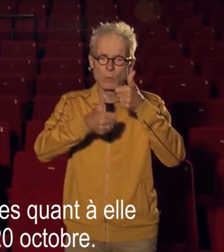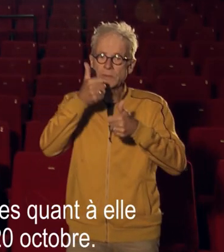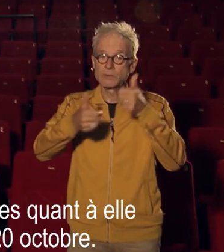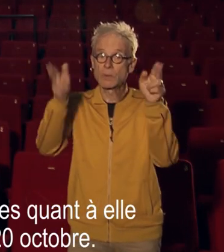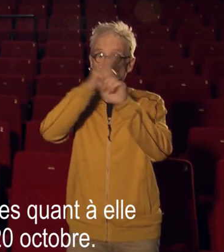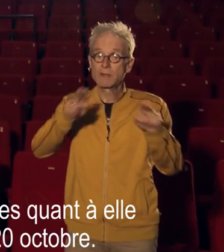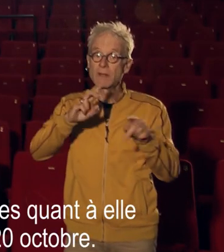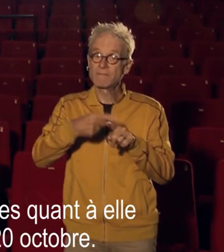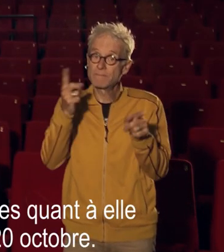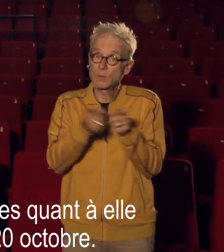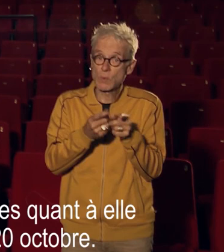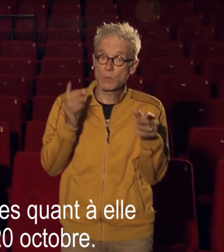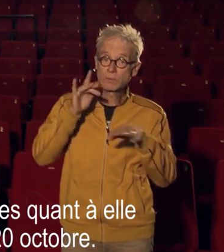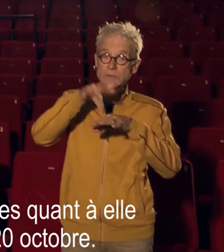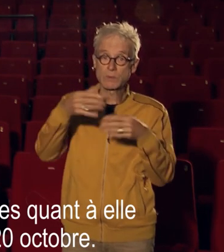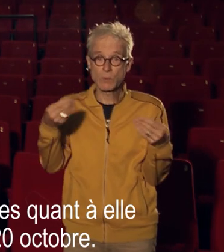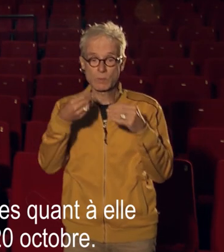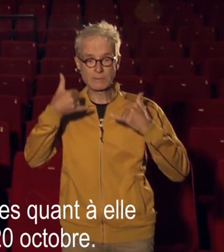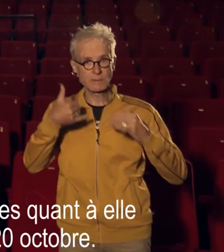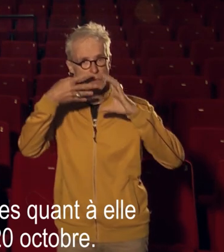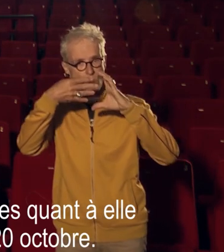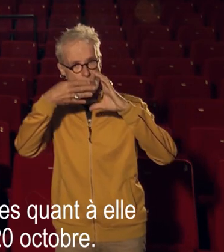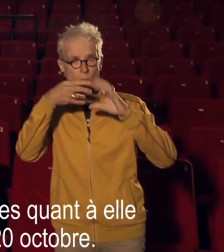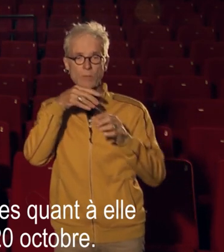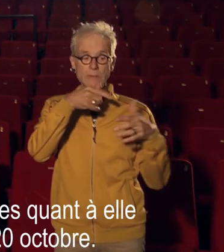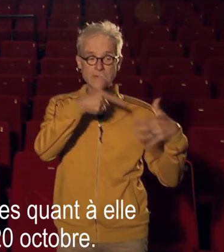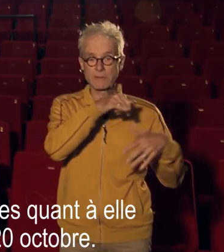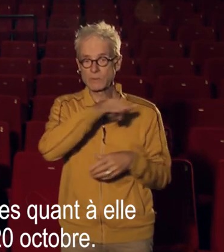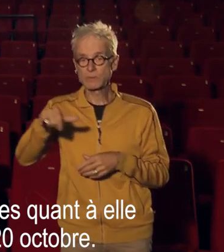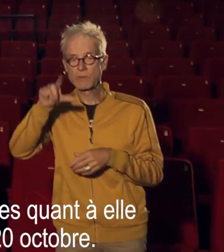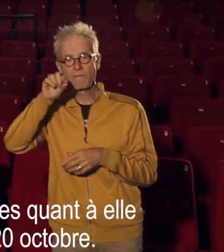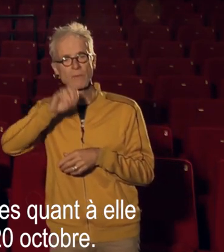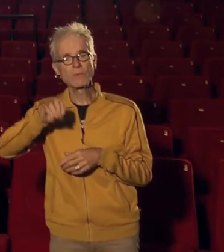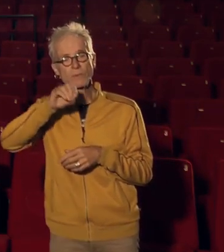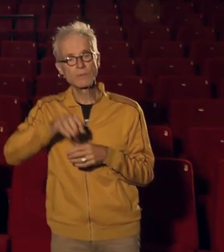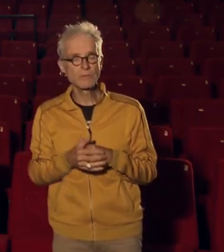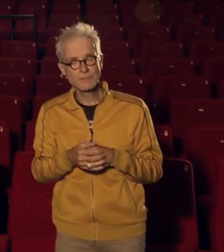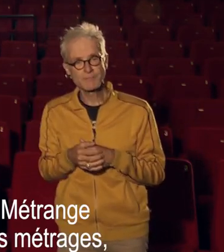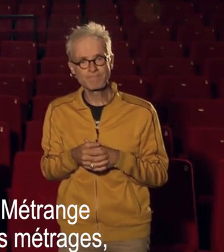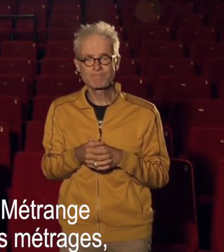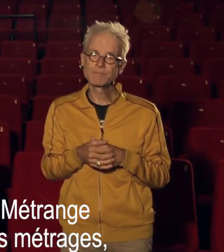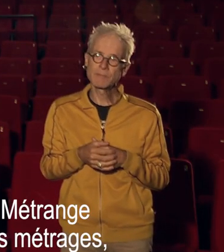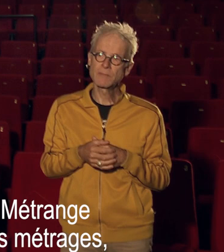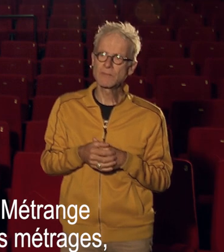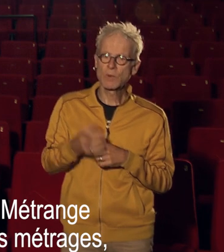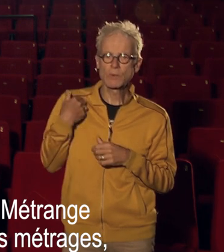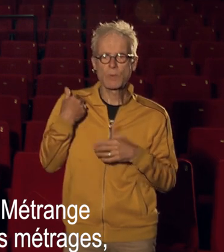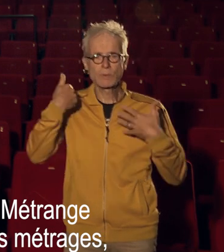de court-métrage, quant à elle, se déroule au Cinéma Gaumont du 17 au 20 octobre. Pour sa 16e édition, le